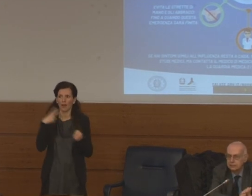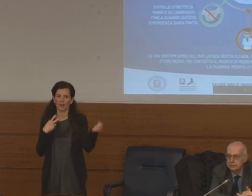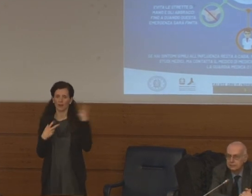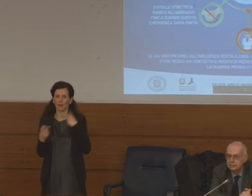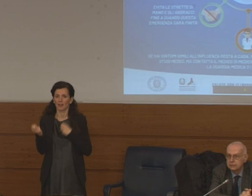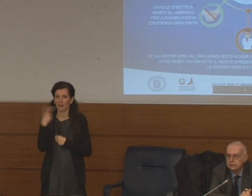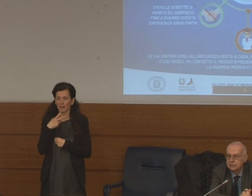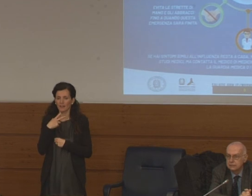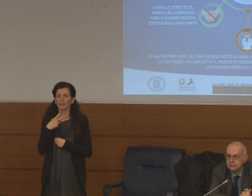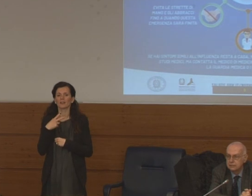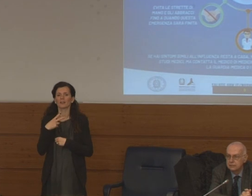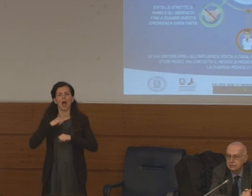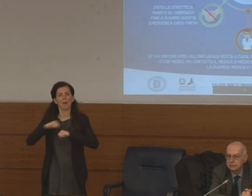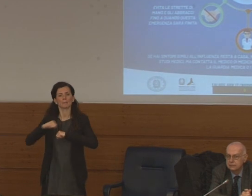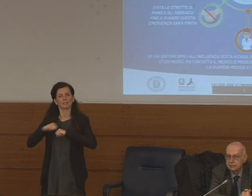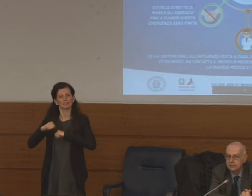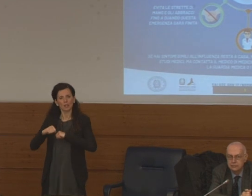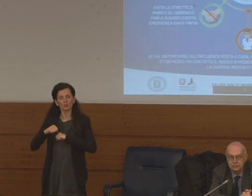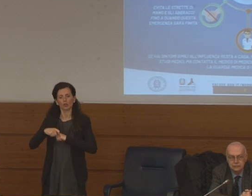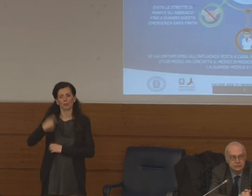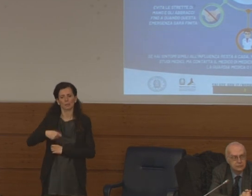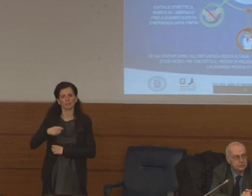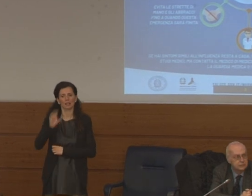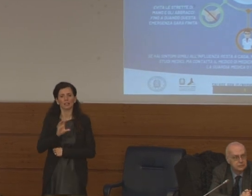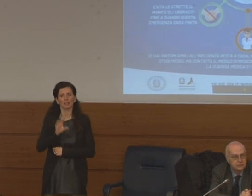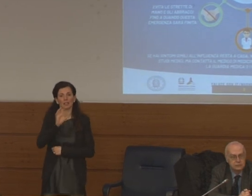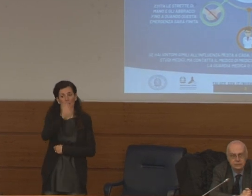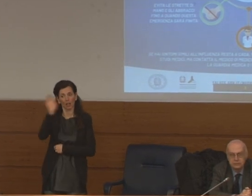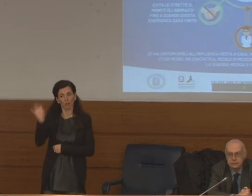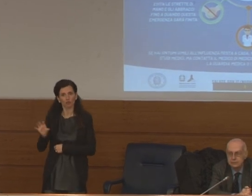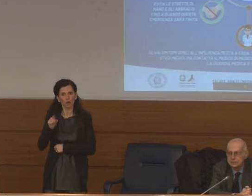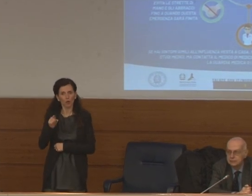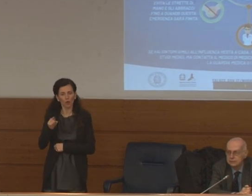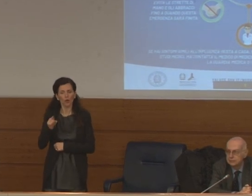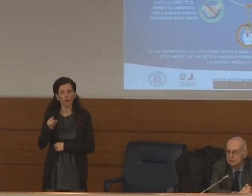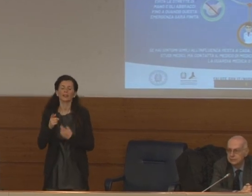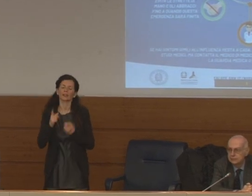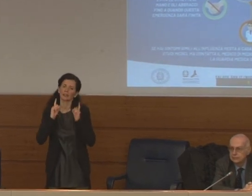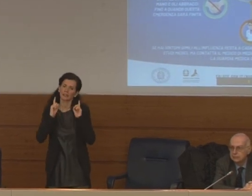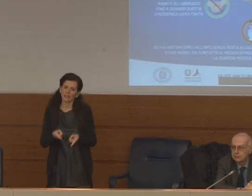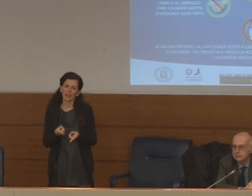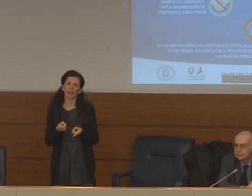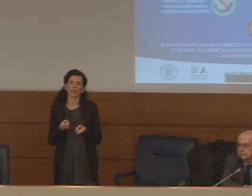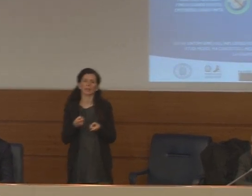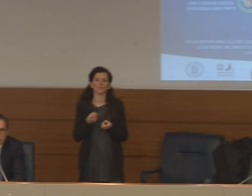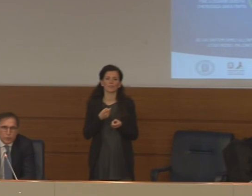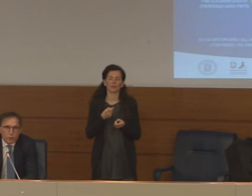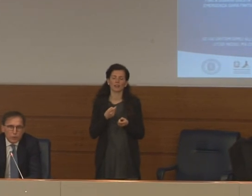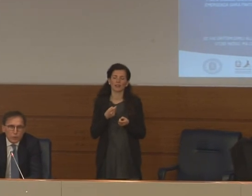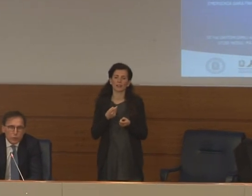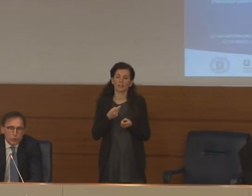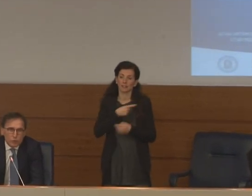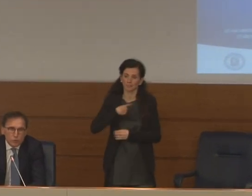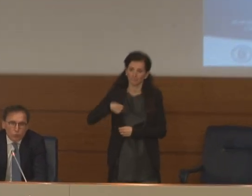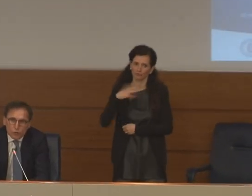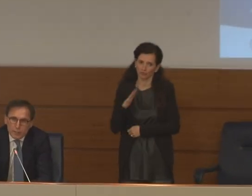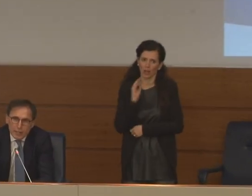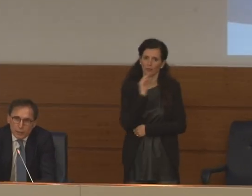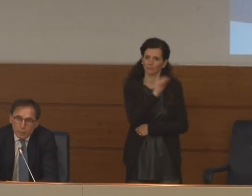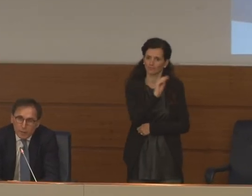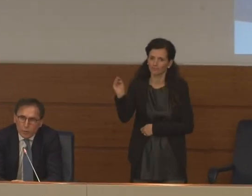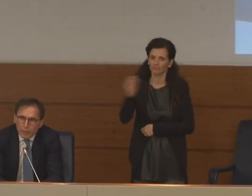amministratori di alcuni presidenti di regione che il buon senso che spesso abbiamo chiesto non